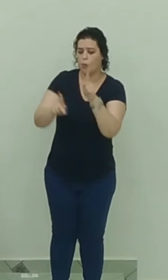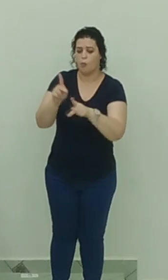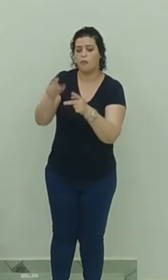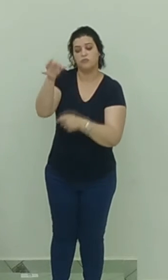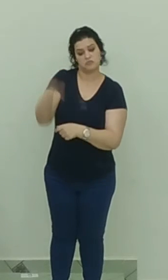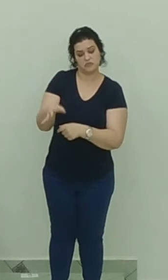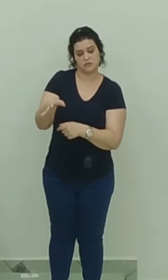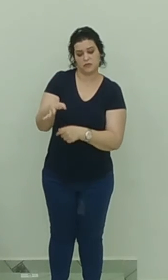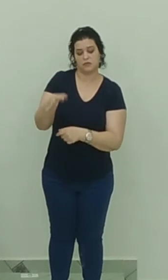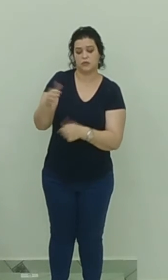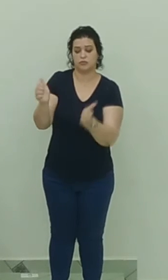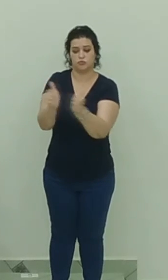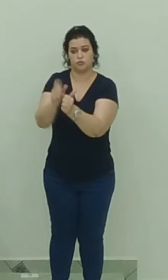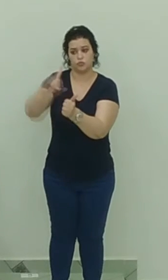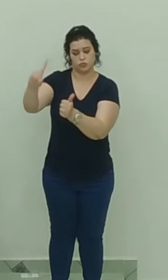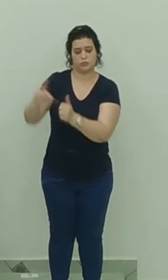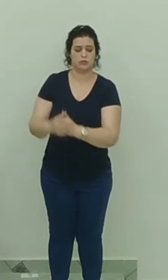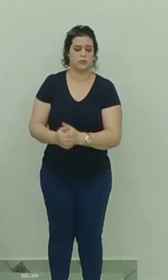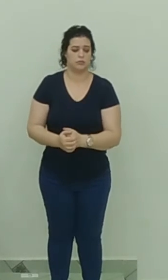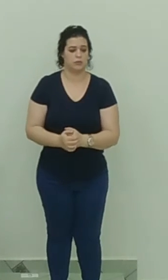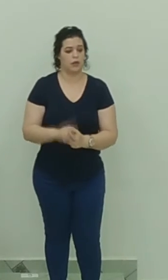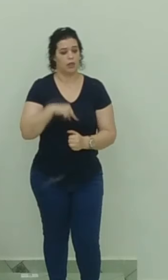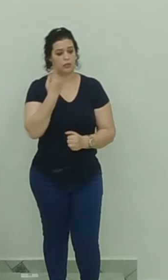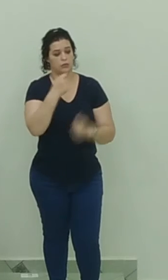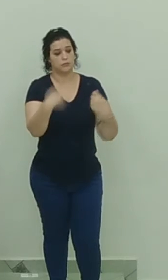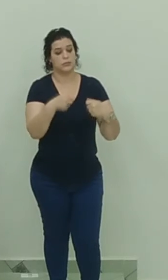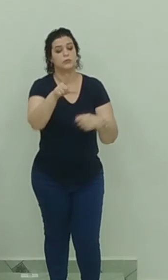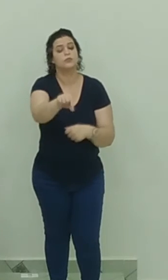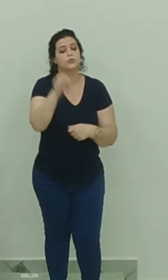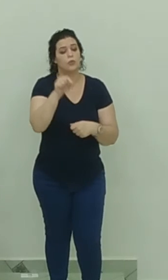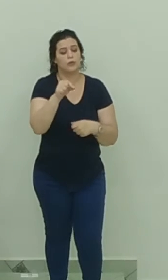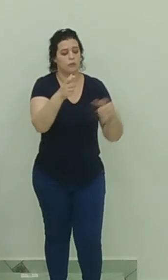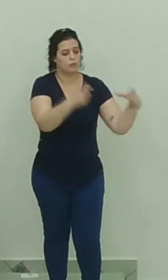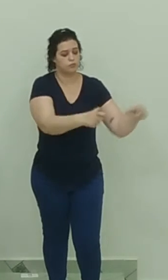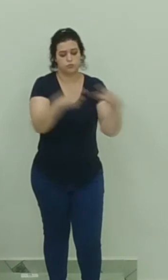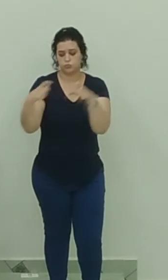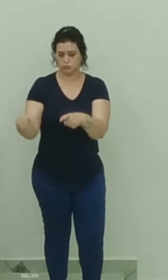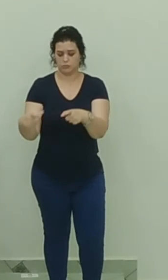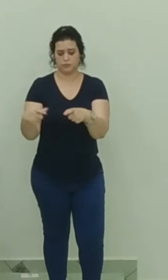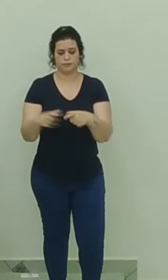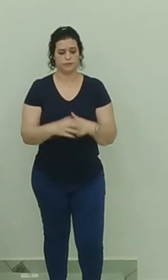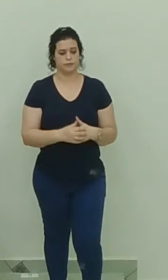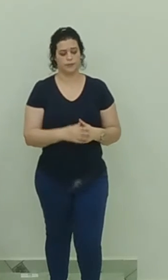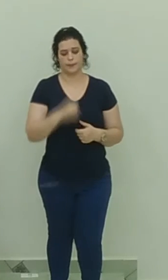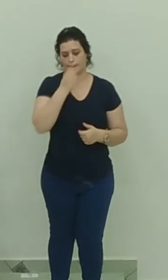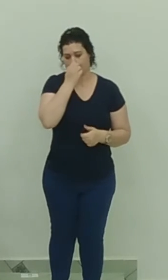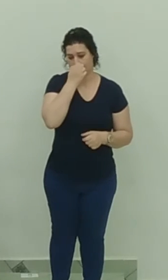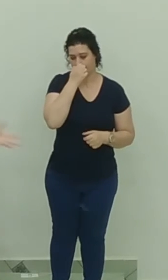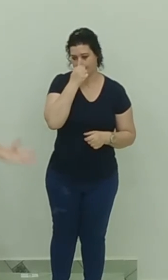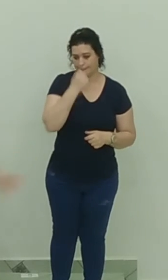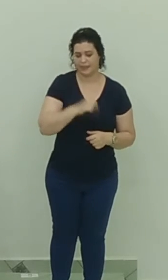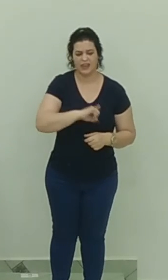assim. Elias também vai chamar ao povo. Por que vocês ficam em 2 pensamentos? Se Baal é